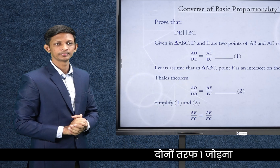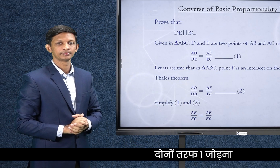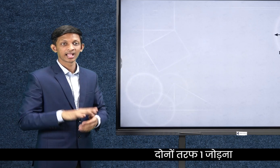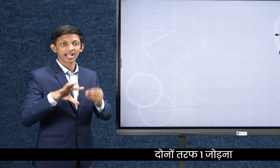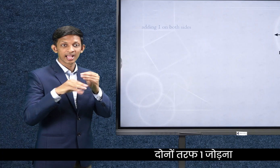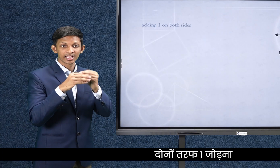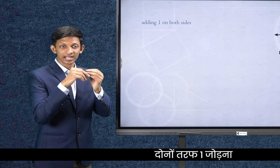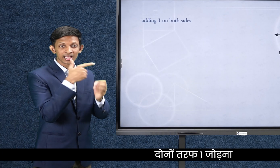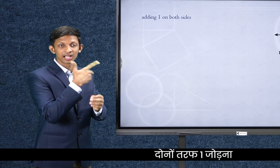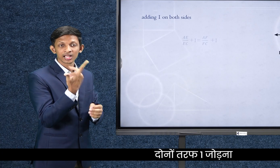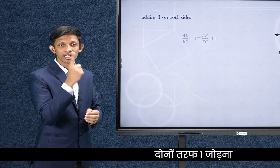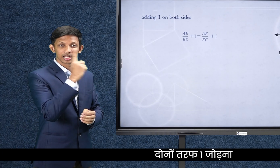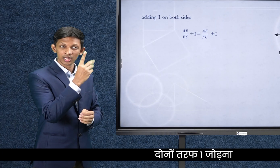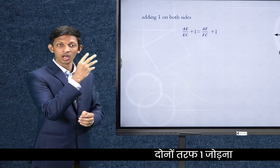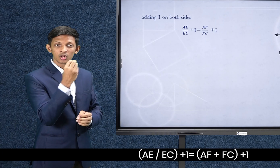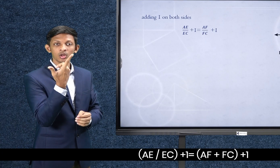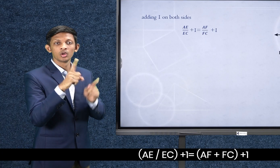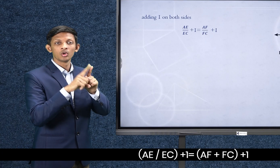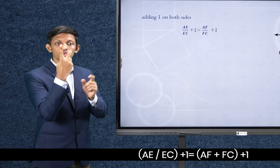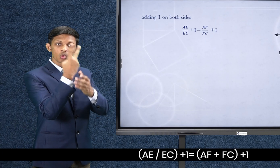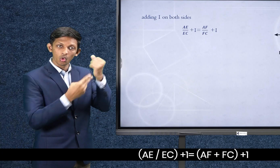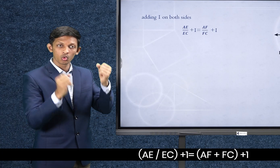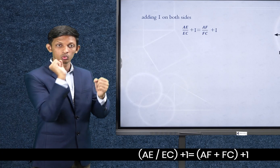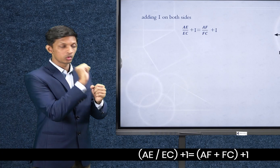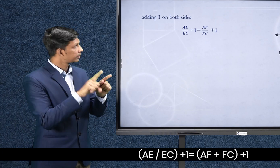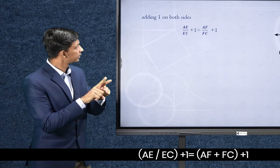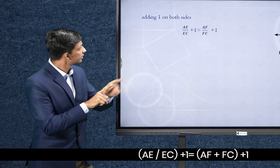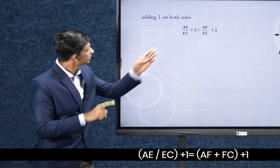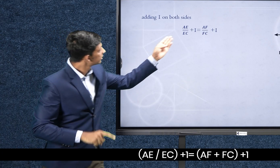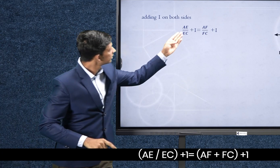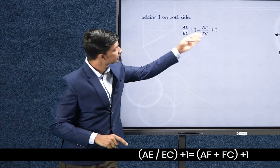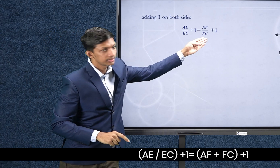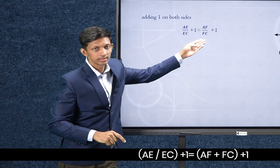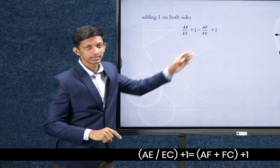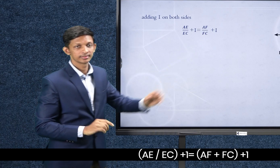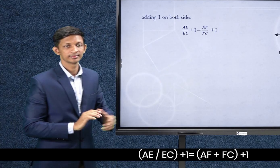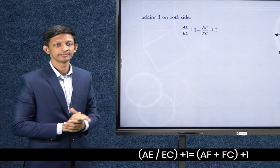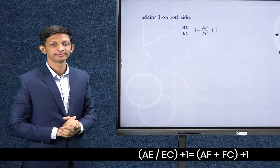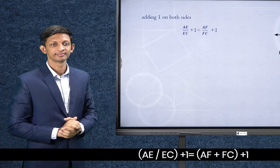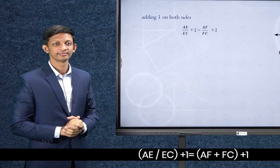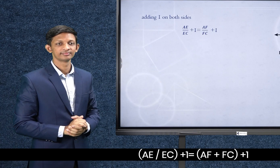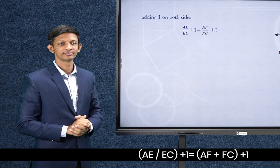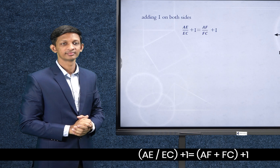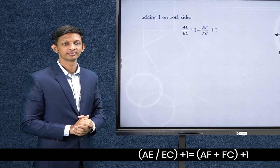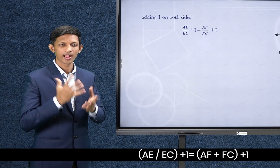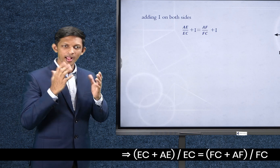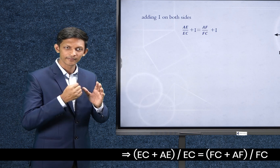दोनों तरफ जोड़ना। AE by EC plus 1 is equal AF plus FC plus 1।